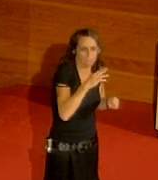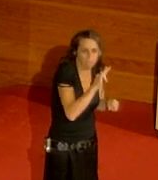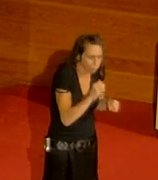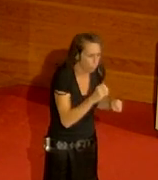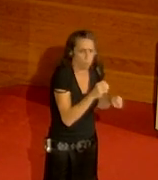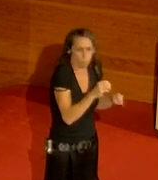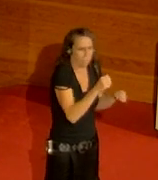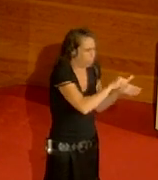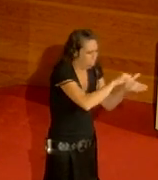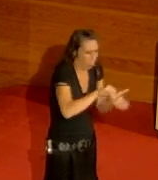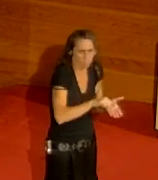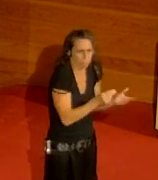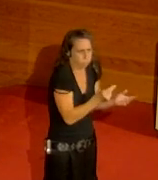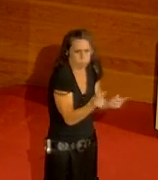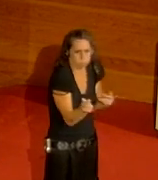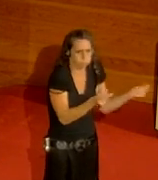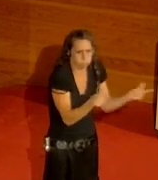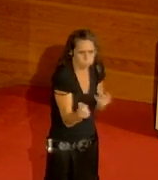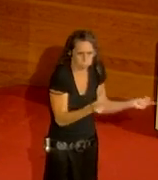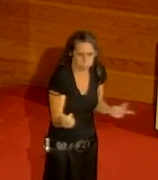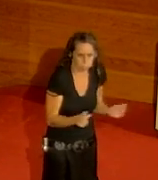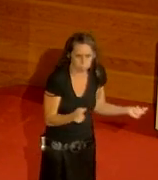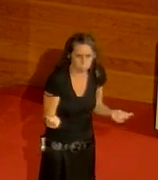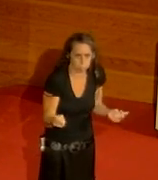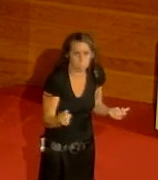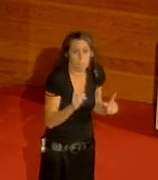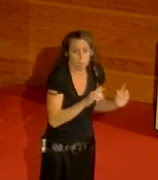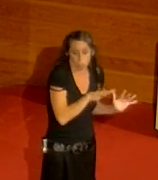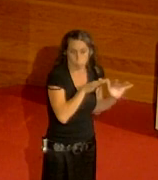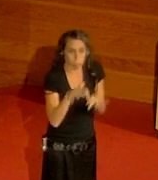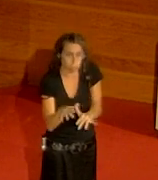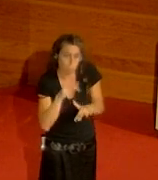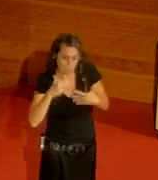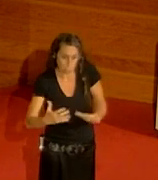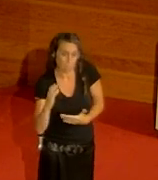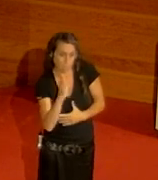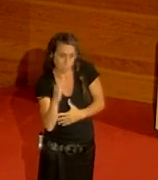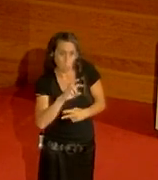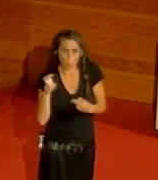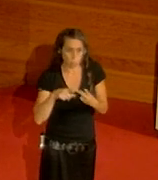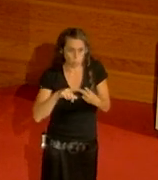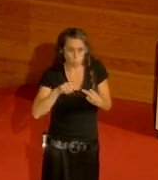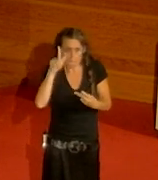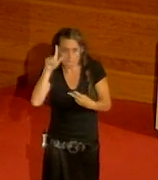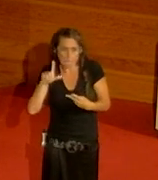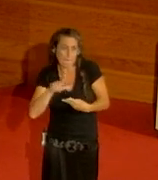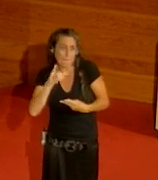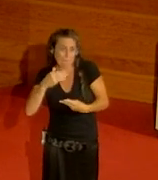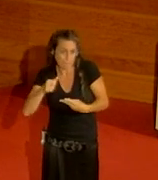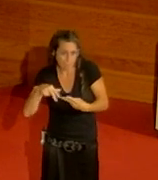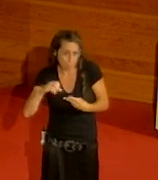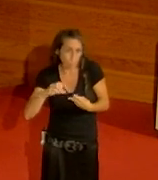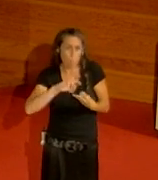aldeas y algunos se fueron a lo que hoy es tiss Jordania otros se fueron en el Líbano otros se fueron a Siria otros se fueron a